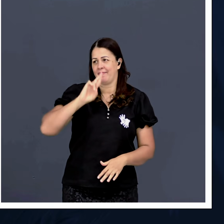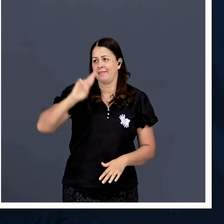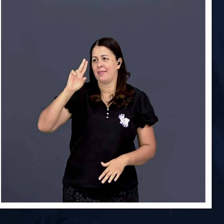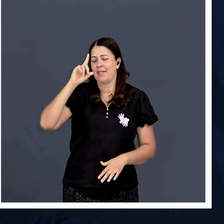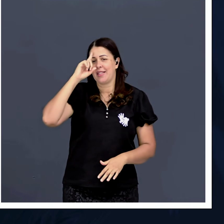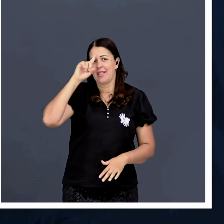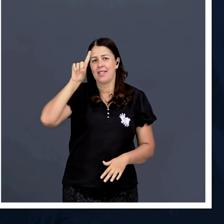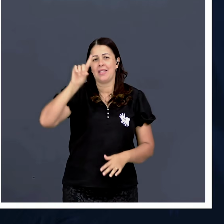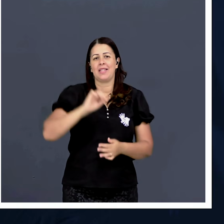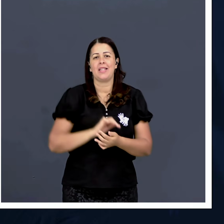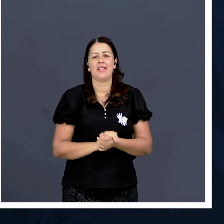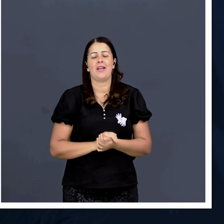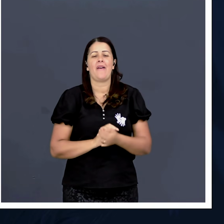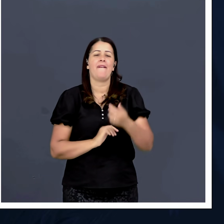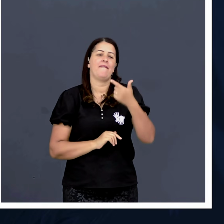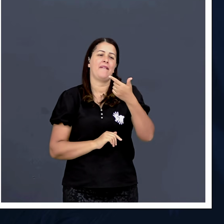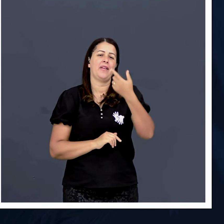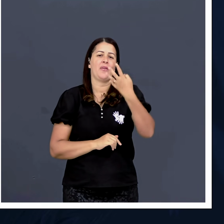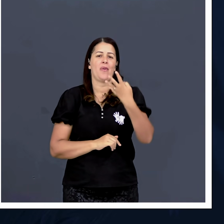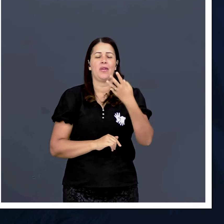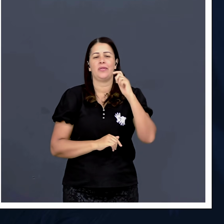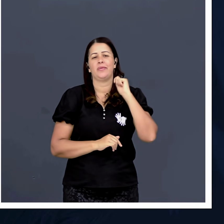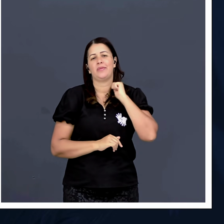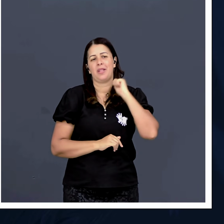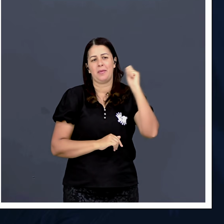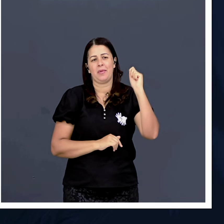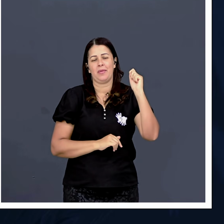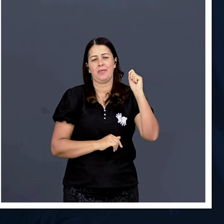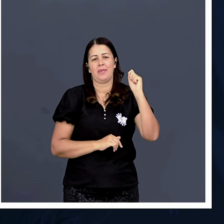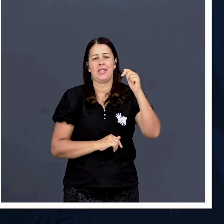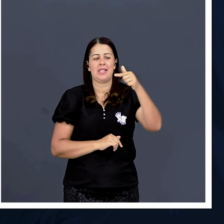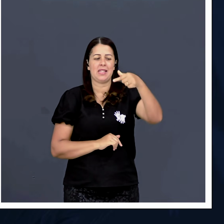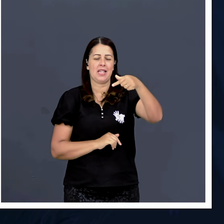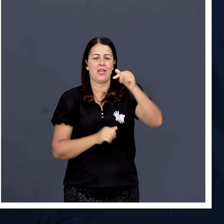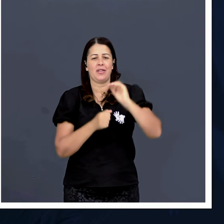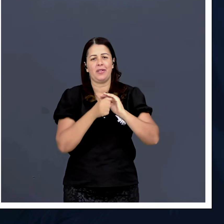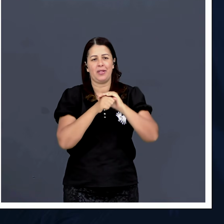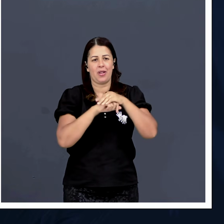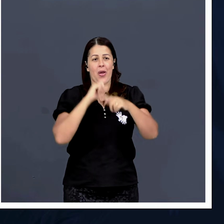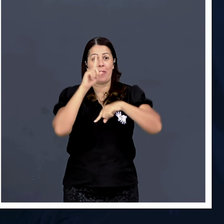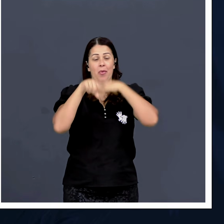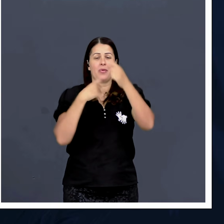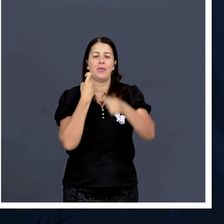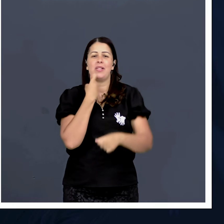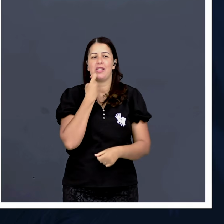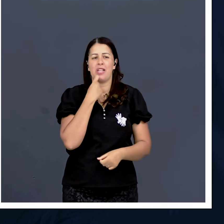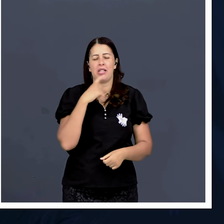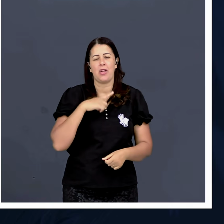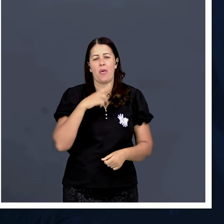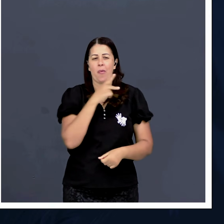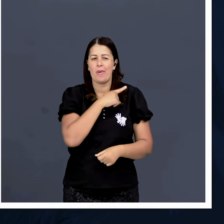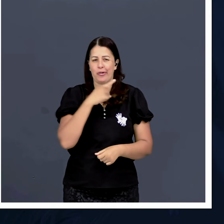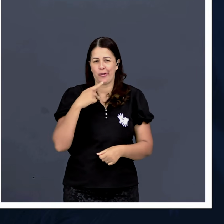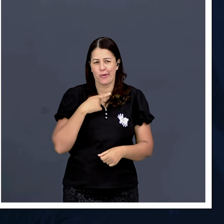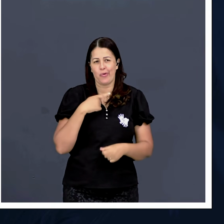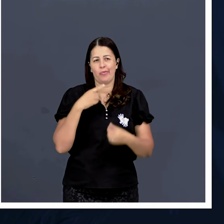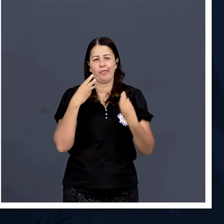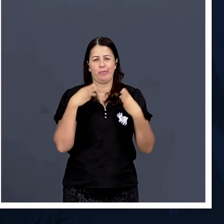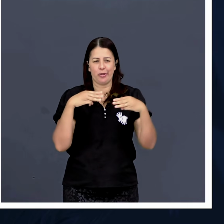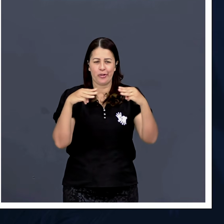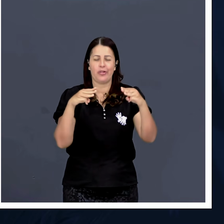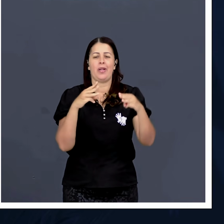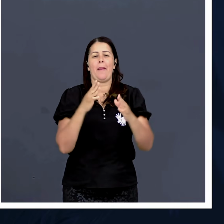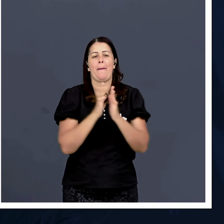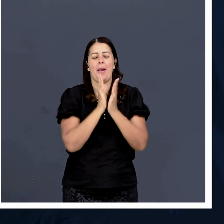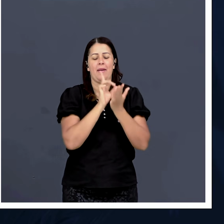dia, 24 de abril, às 19 horas, próxima sexta, estará um pastor conosco, ministrando a palavra,